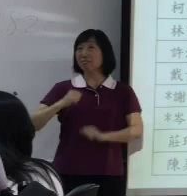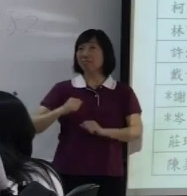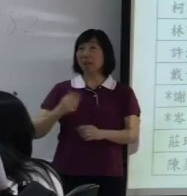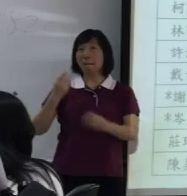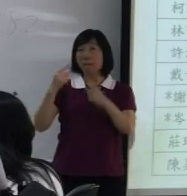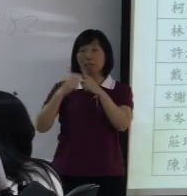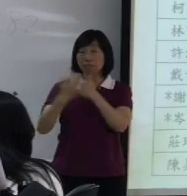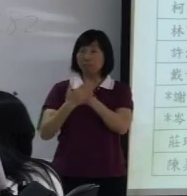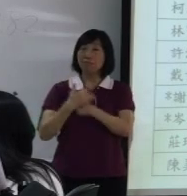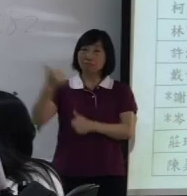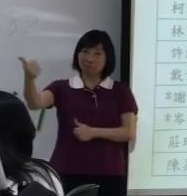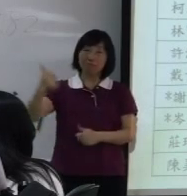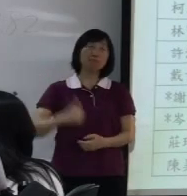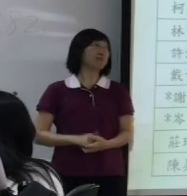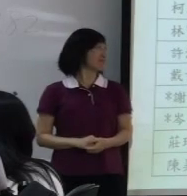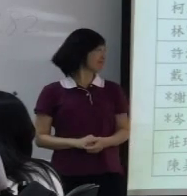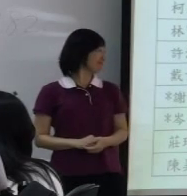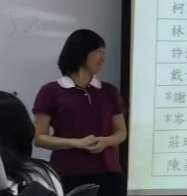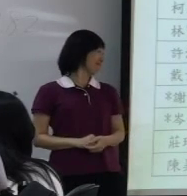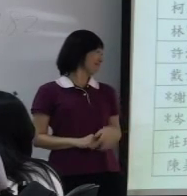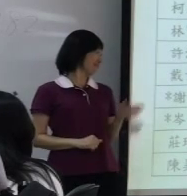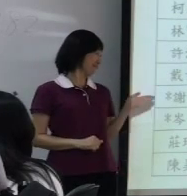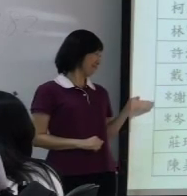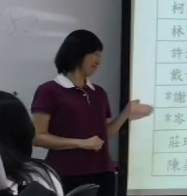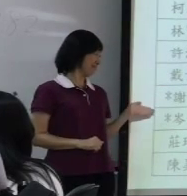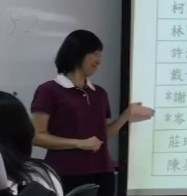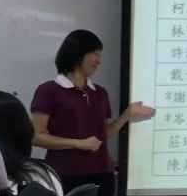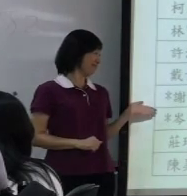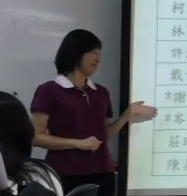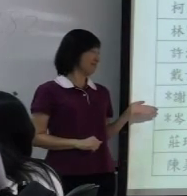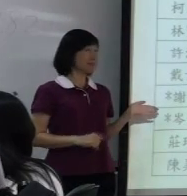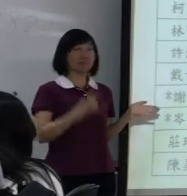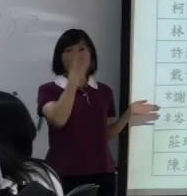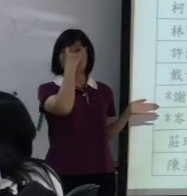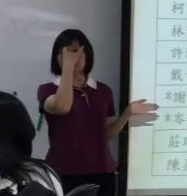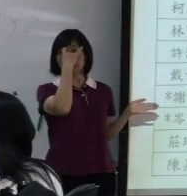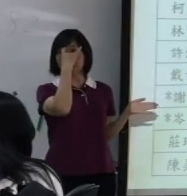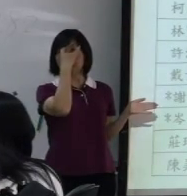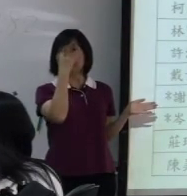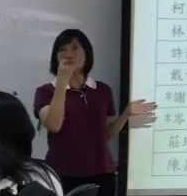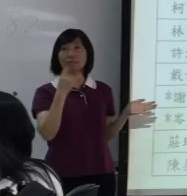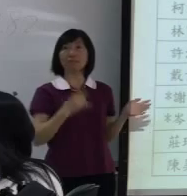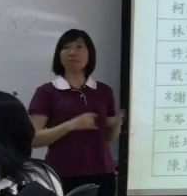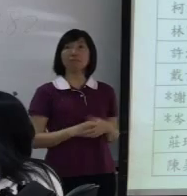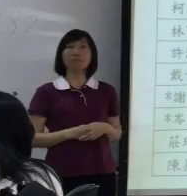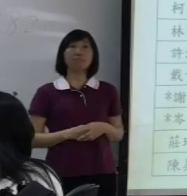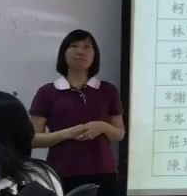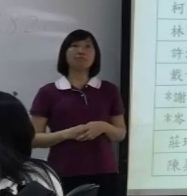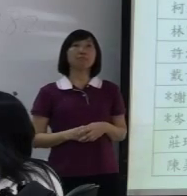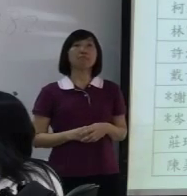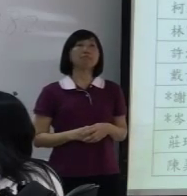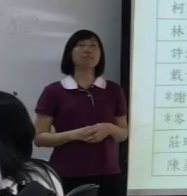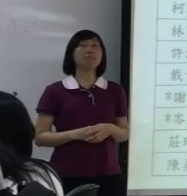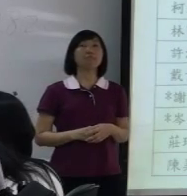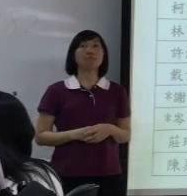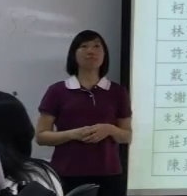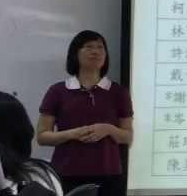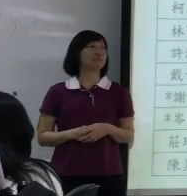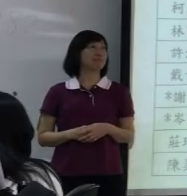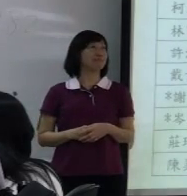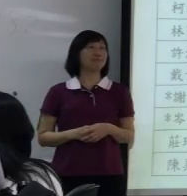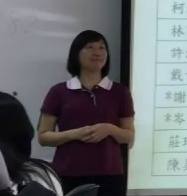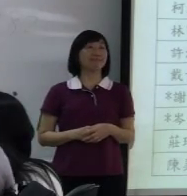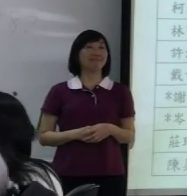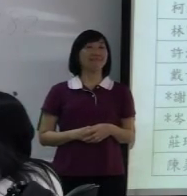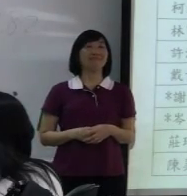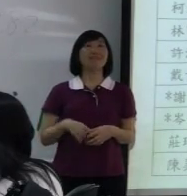来的哦，好，好，接下来陈清美，陈清美呢，那就是